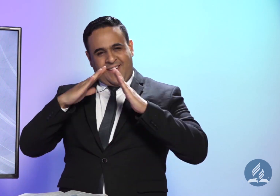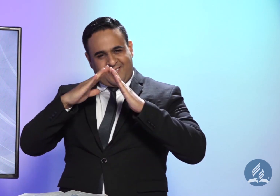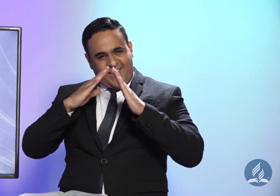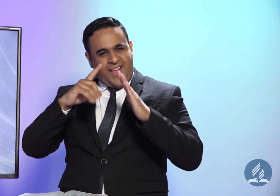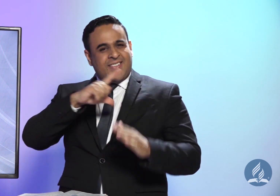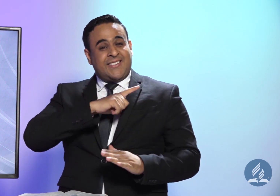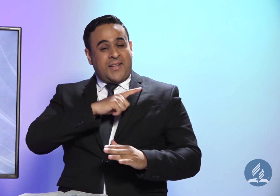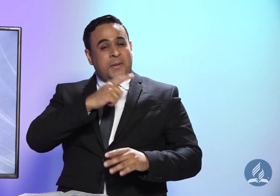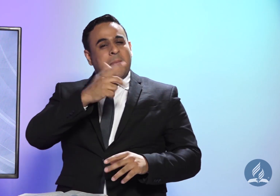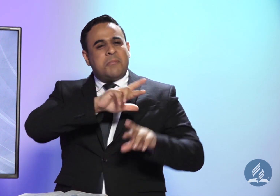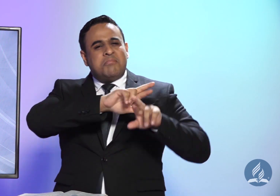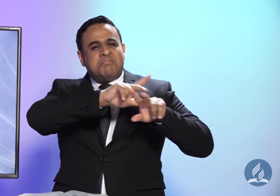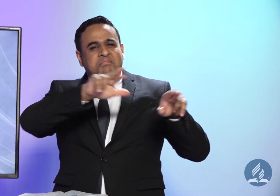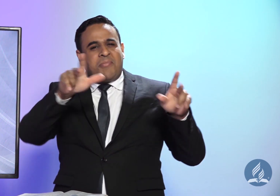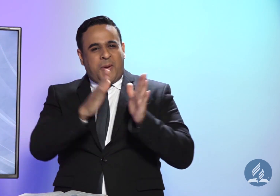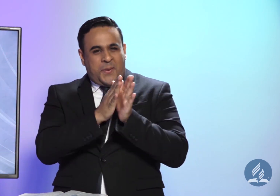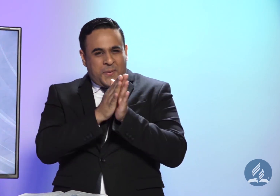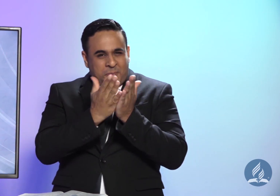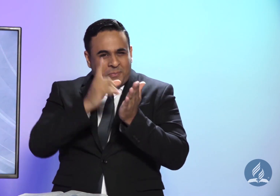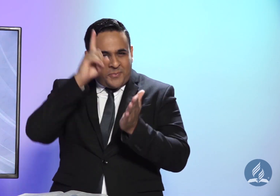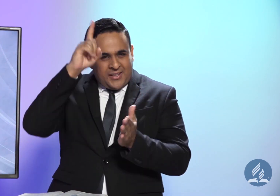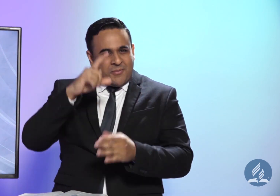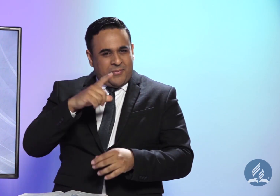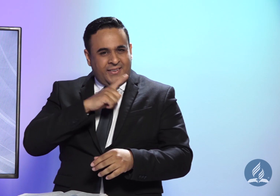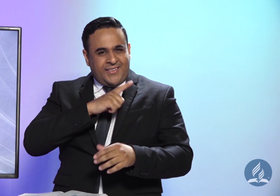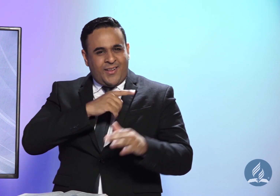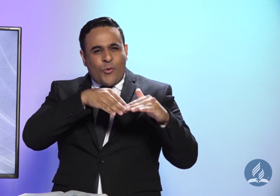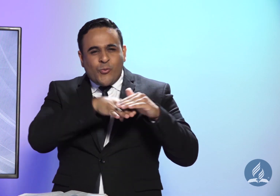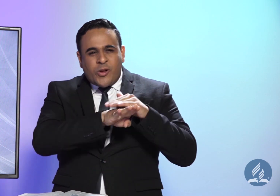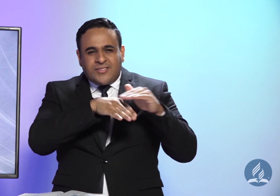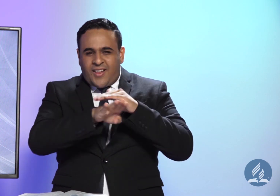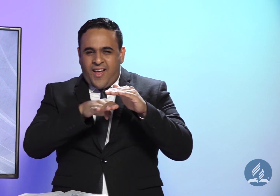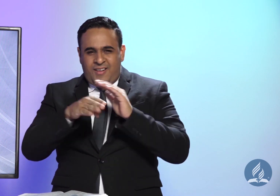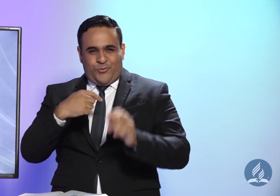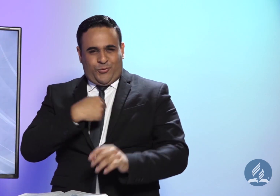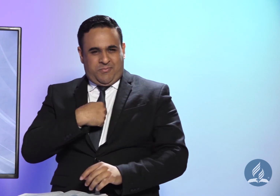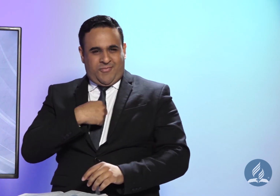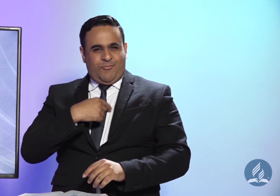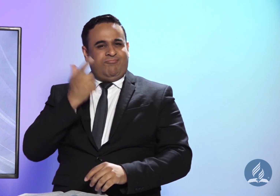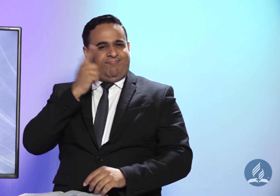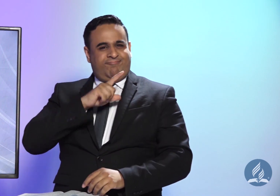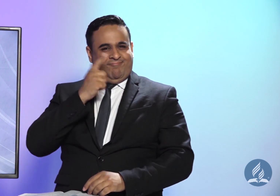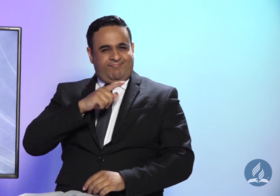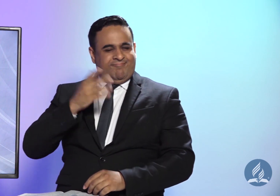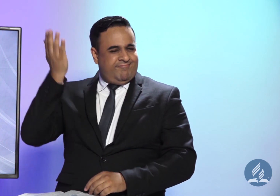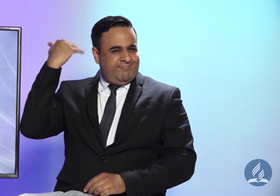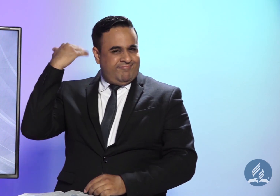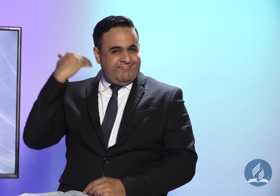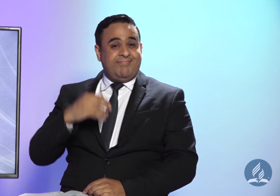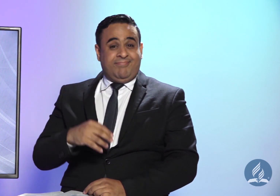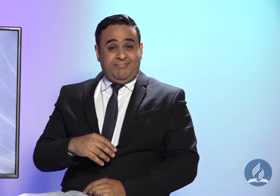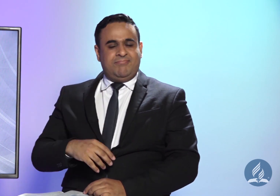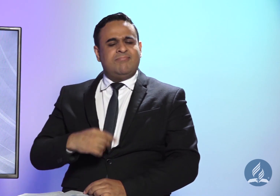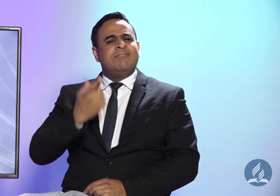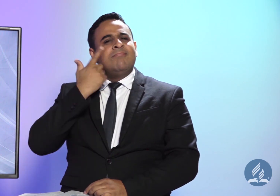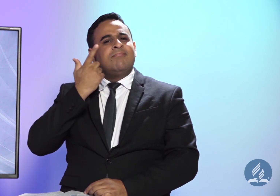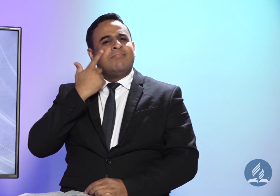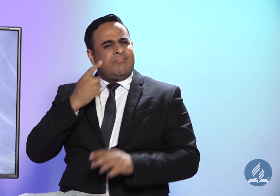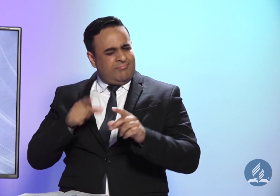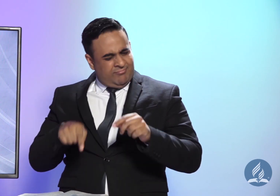sábado. Na minha casa tinha vários livros e um desses livros era a Bíblia. Quando eu li aquele verso